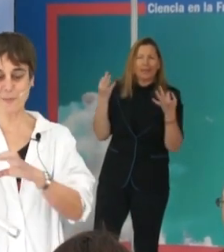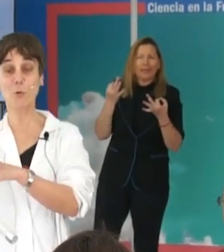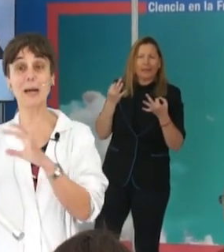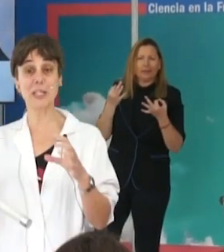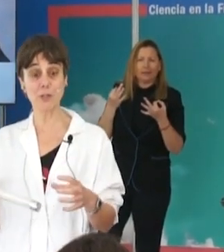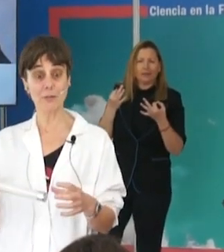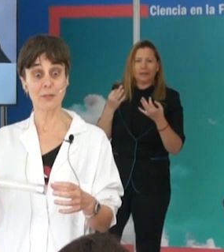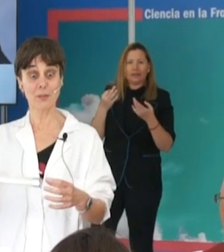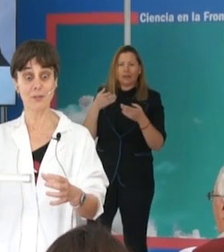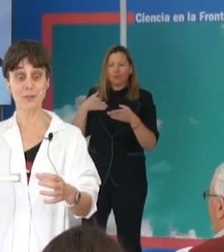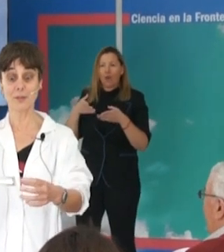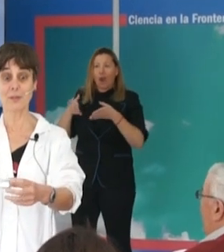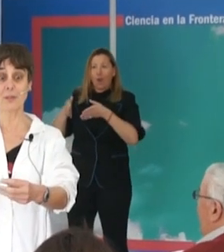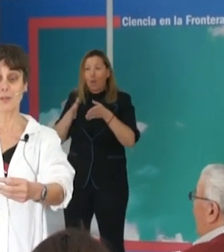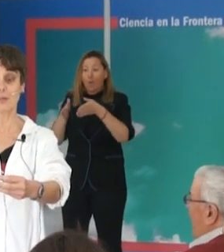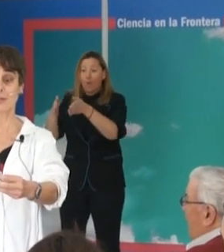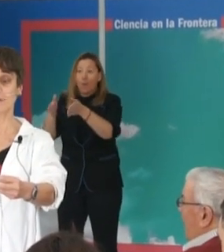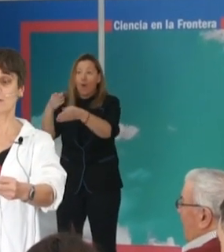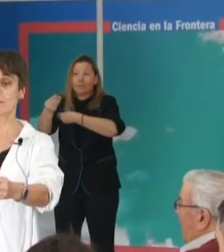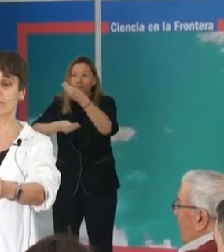¿Ves que hacemos un camino?